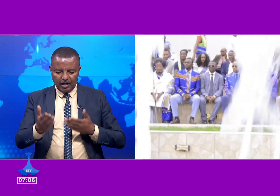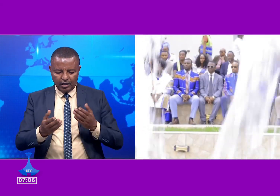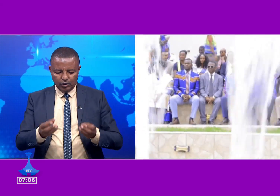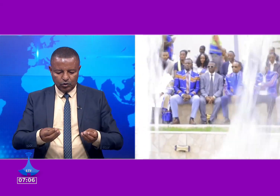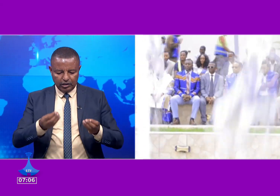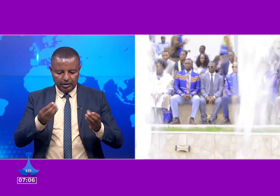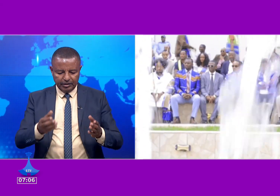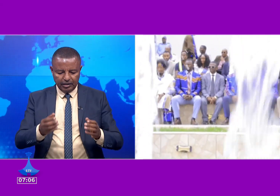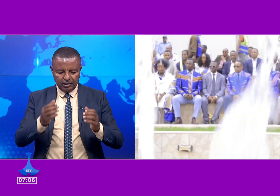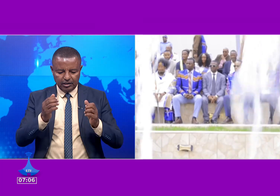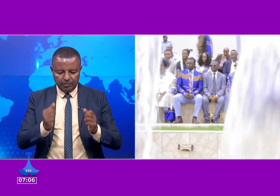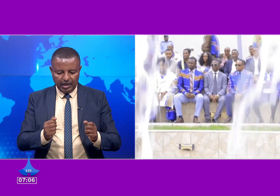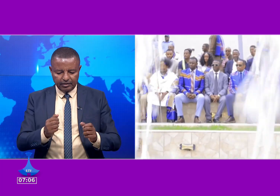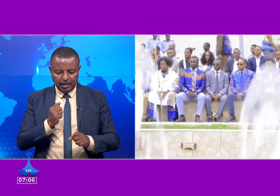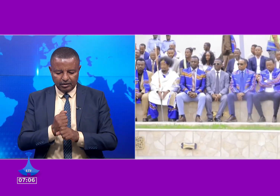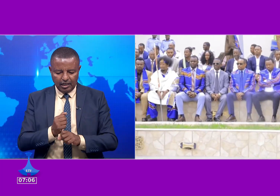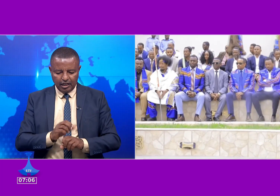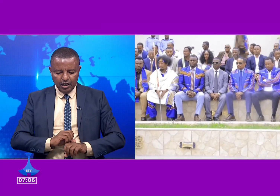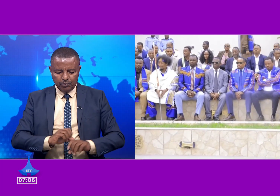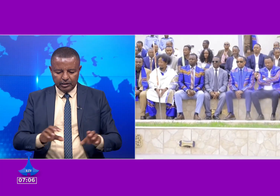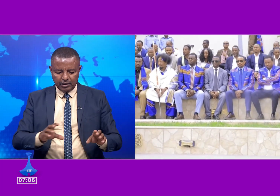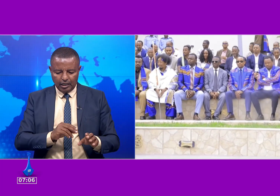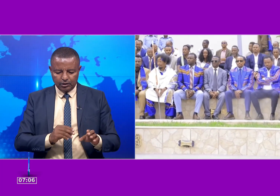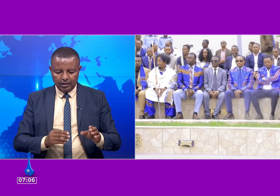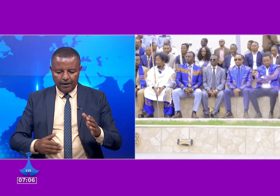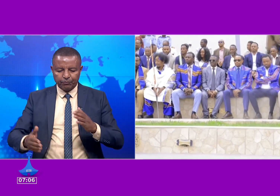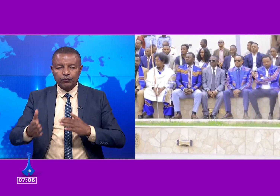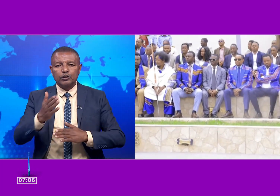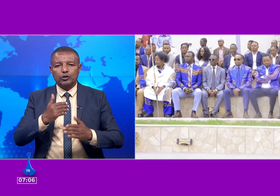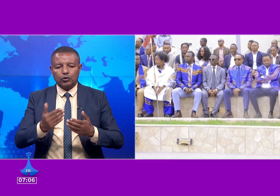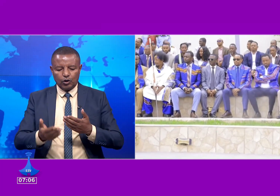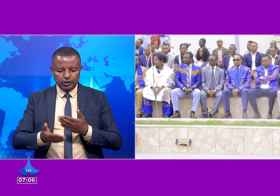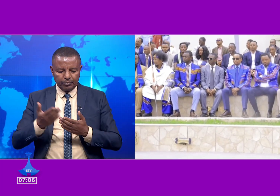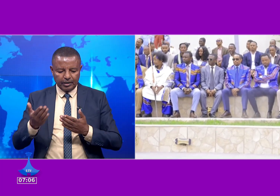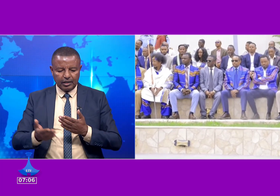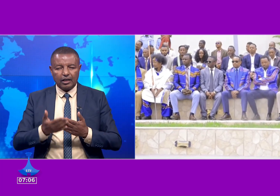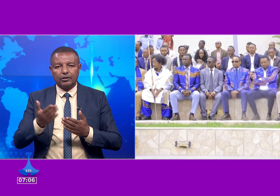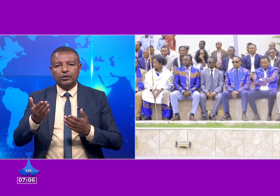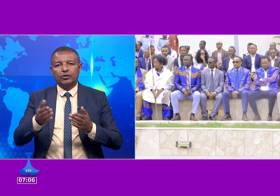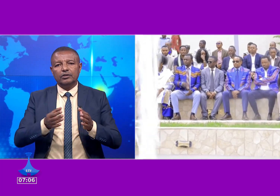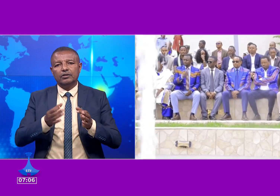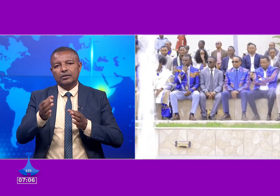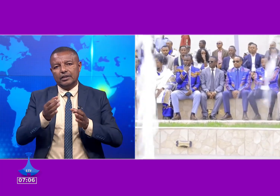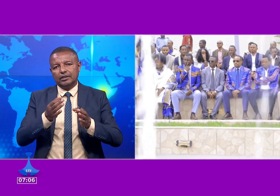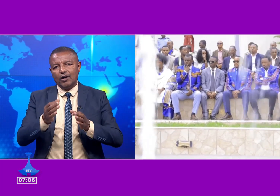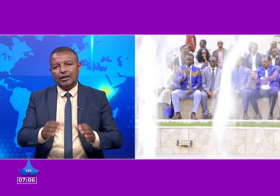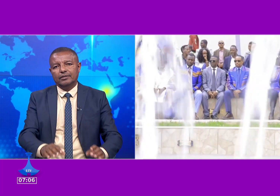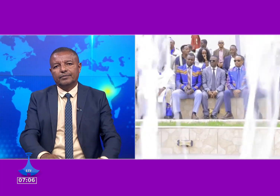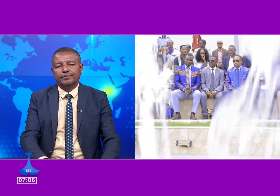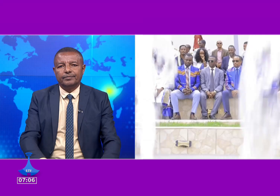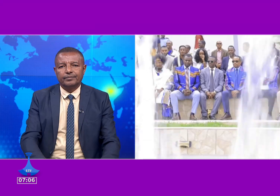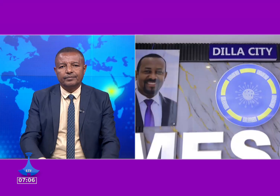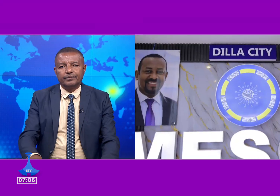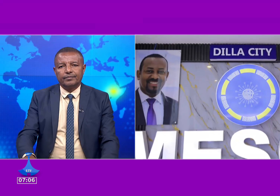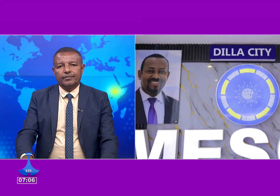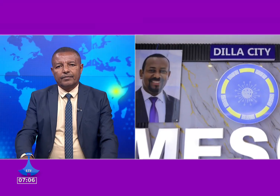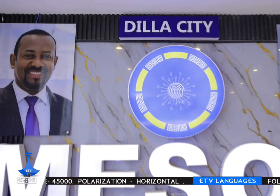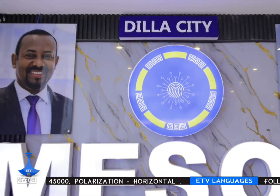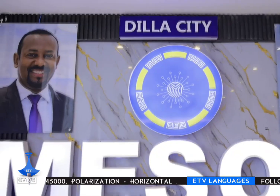የተቀላጠፈ አገልግሎት ለመስጠት የሚያስችል አሰራር መዘርጋትና ችግሮች መቀላለላቸውን ገልጸዋል።